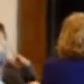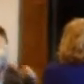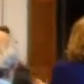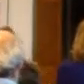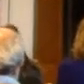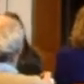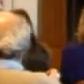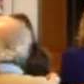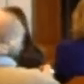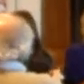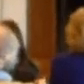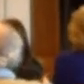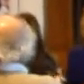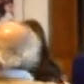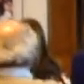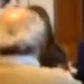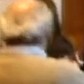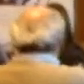estar.